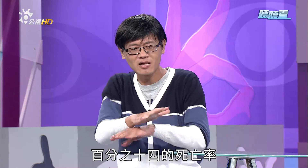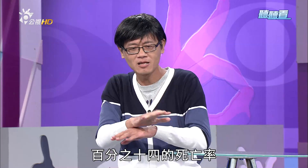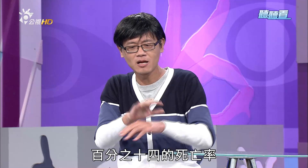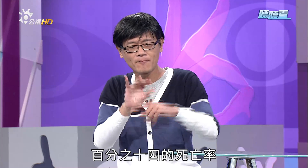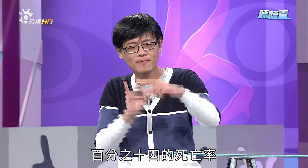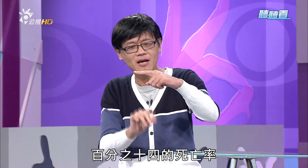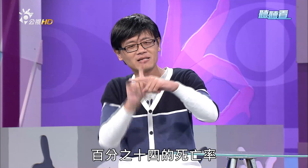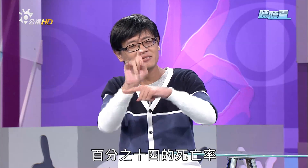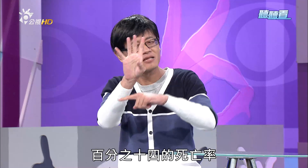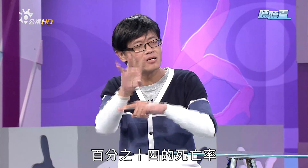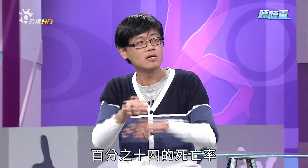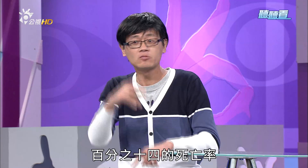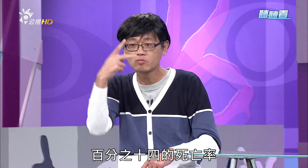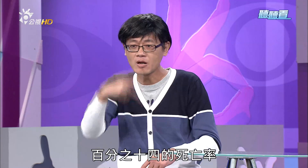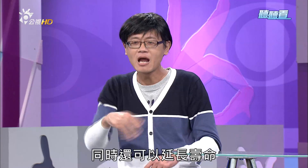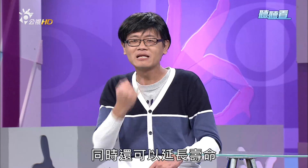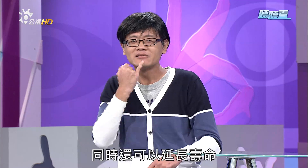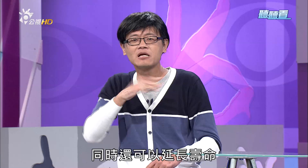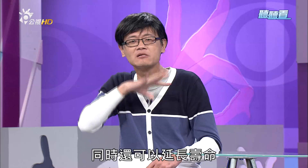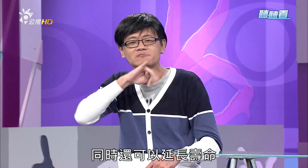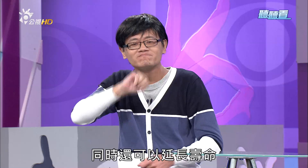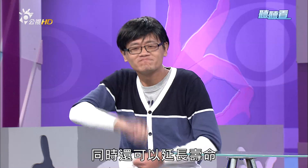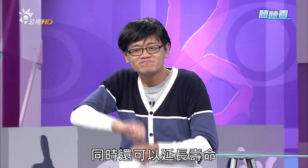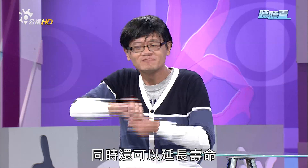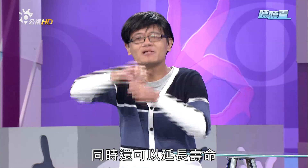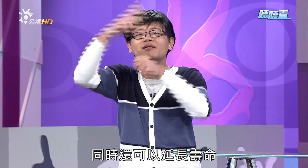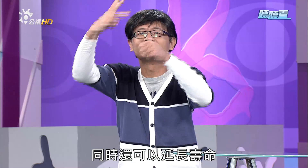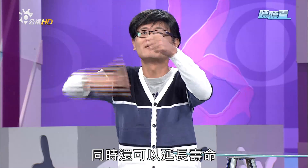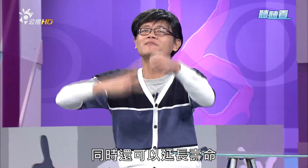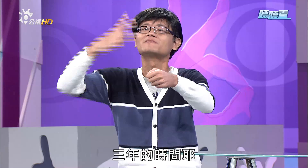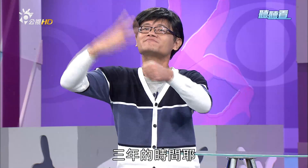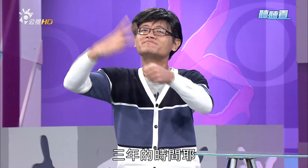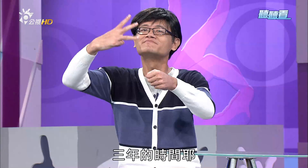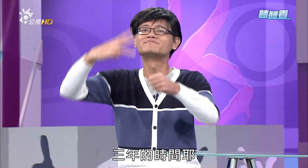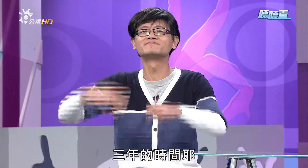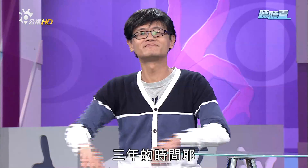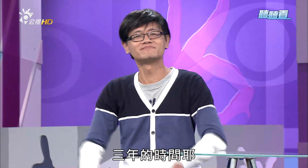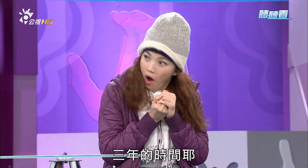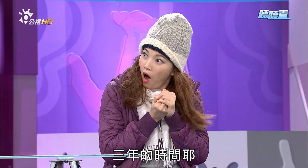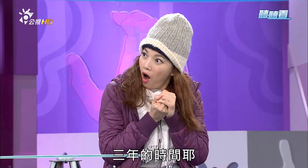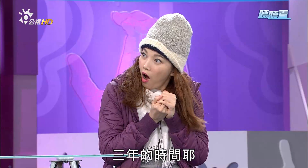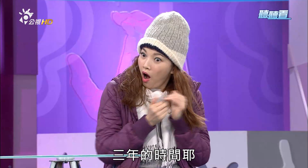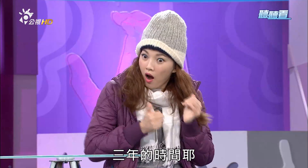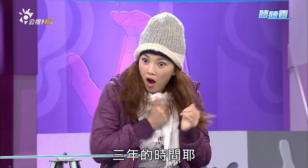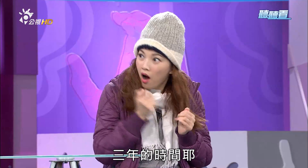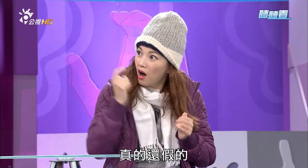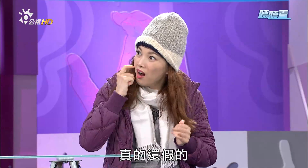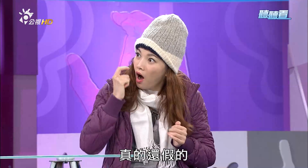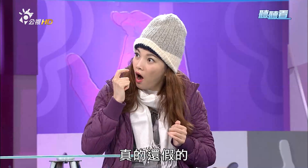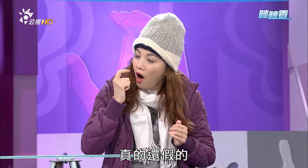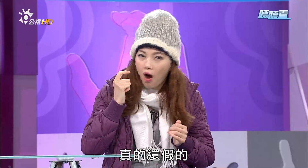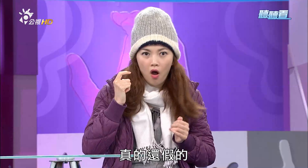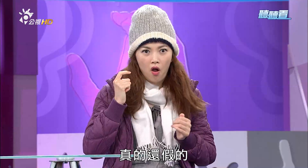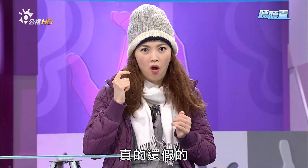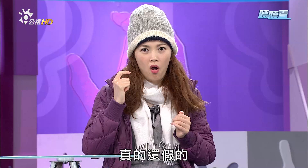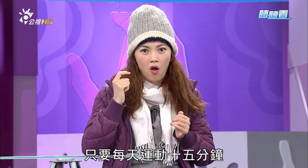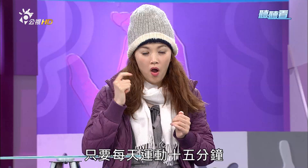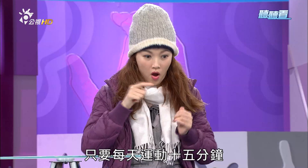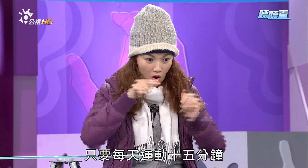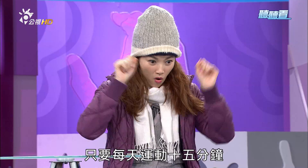14%的死亡率，同时呢，还可以延长寿命3年的时间呢。 啊，真的还假的？只要每